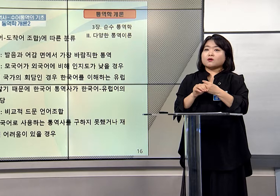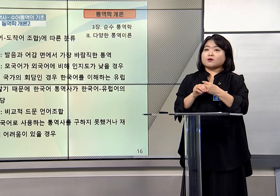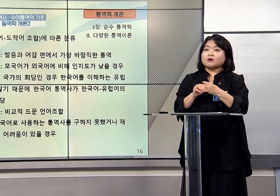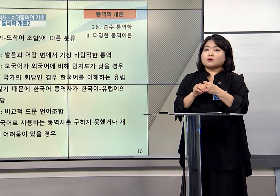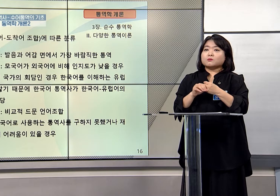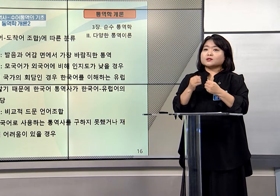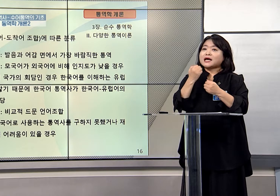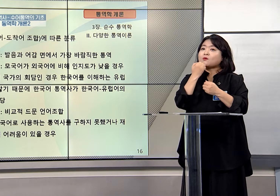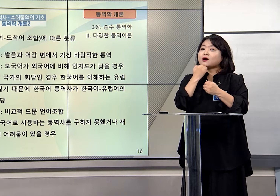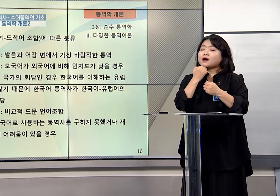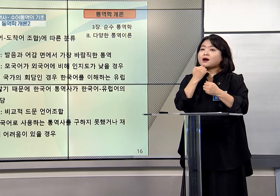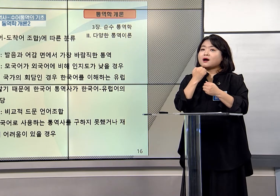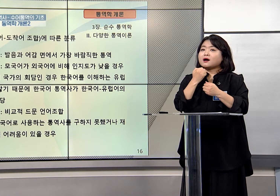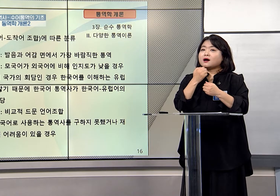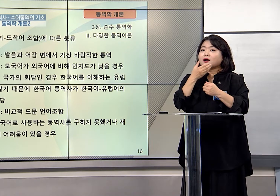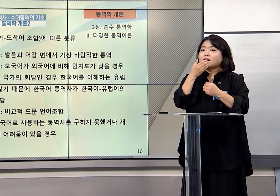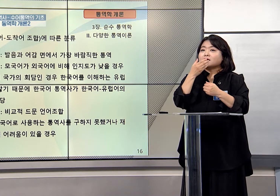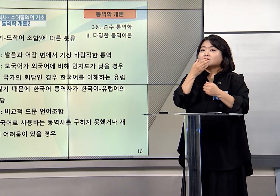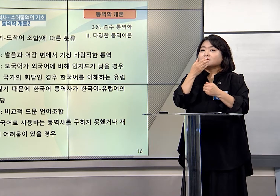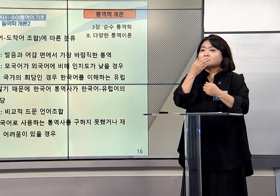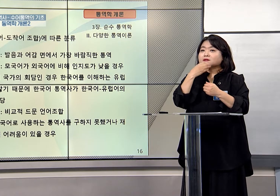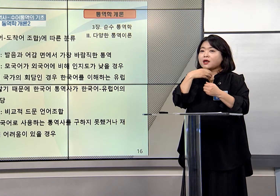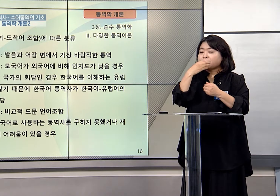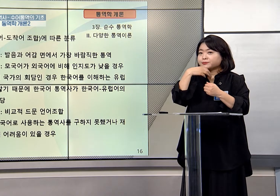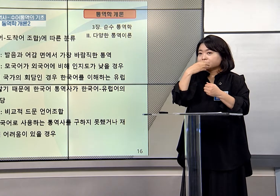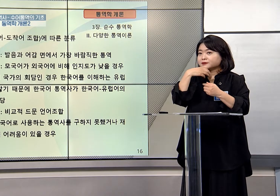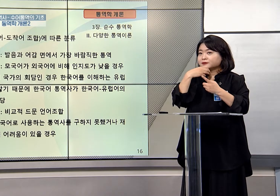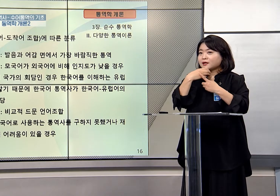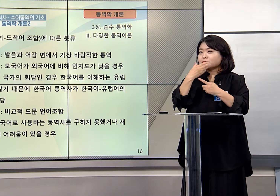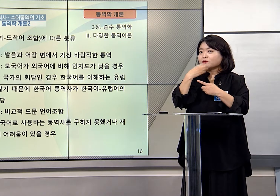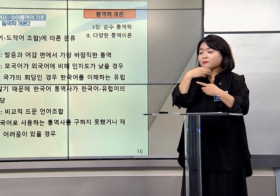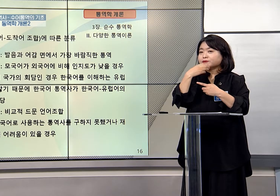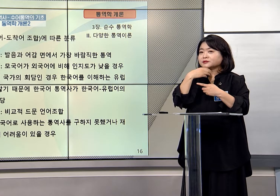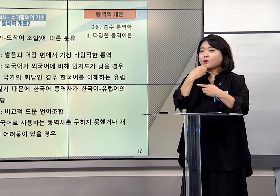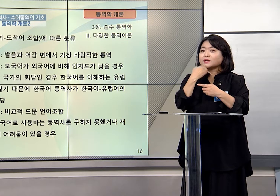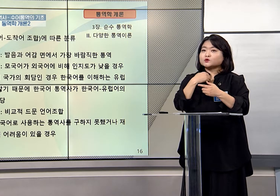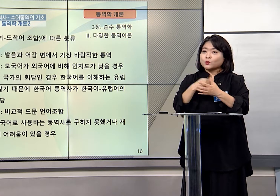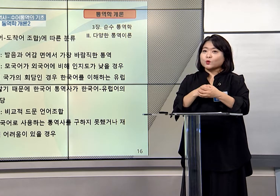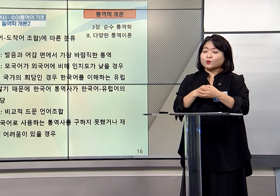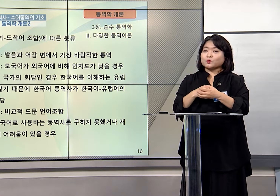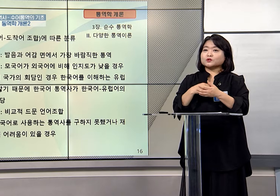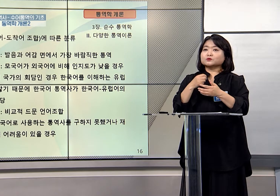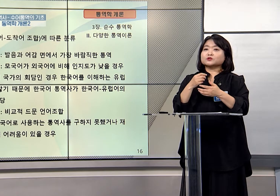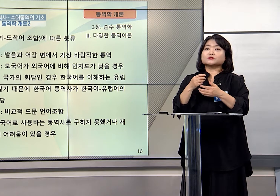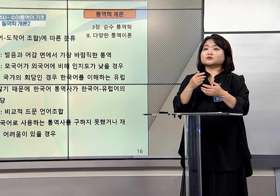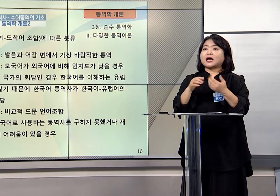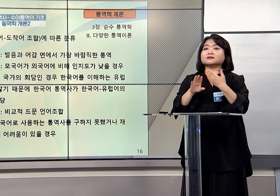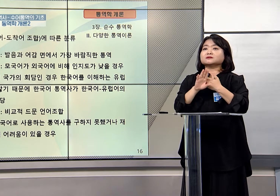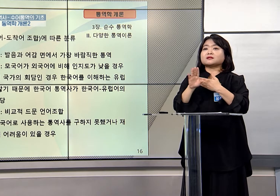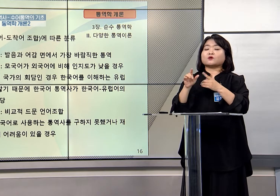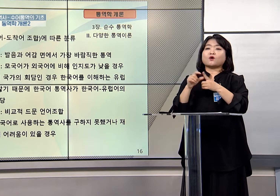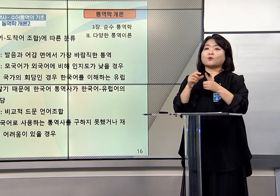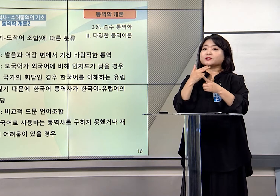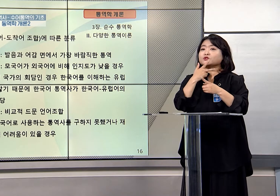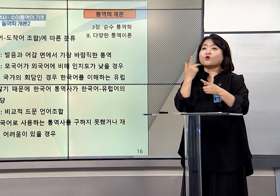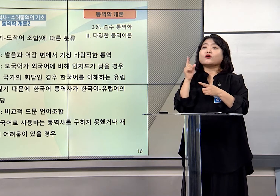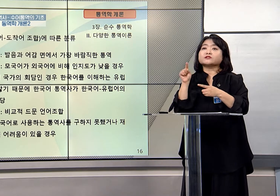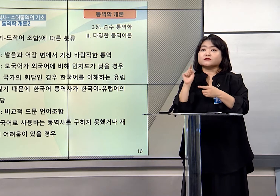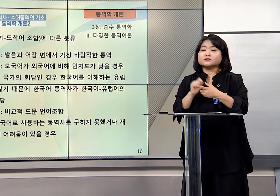사과를 애플 하면 애플이 사과죠. 그 다른 단어가 없잖아요. 영어에서는.